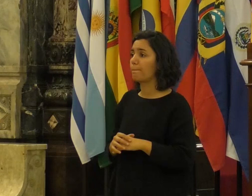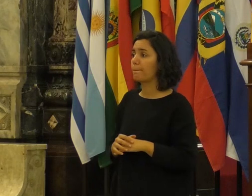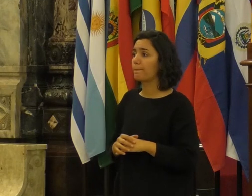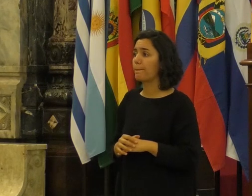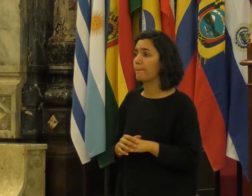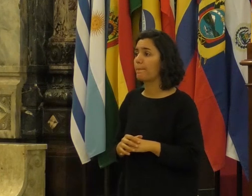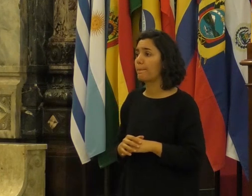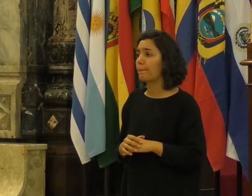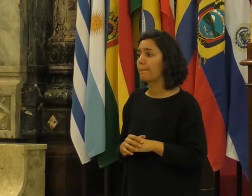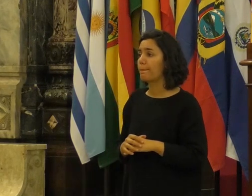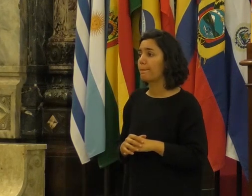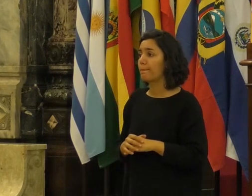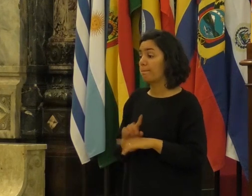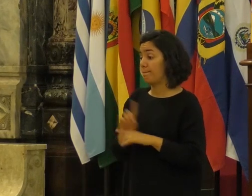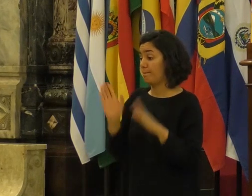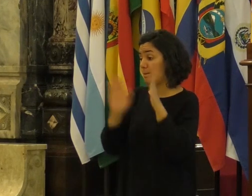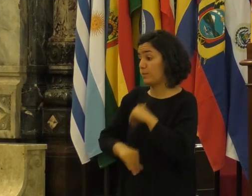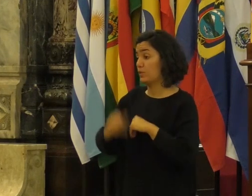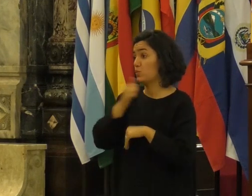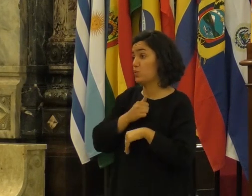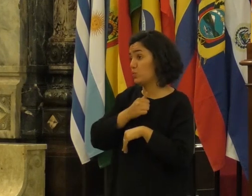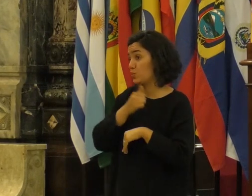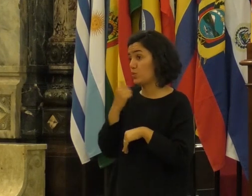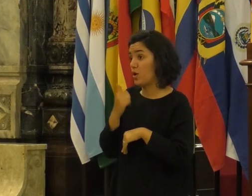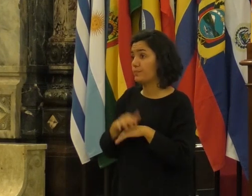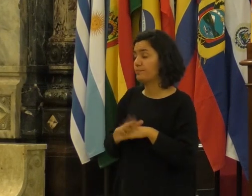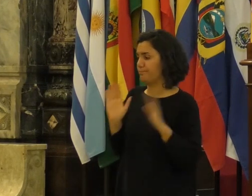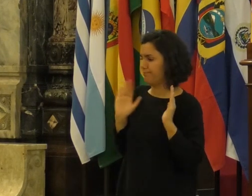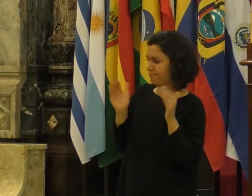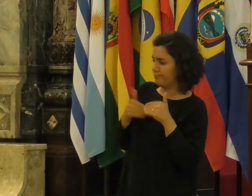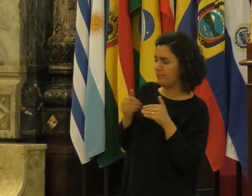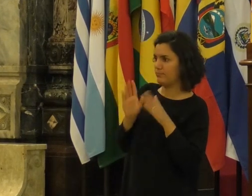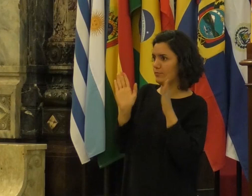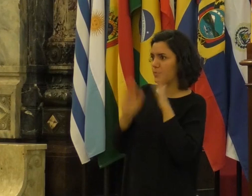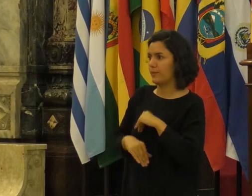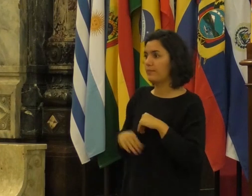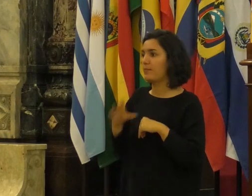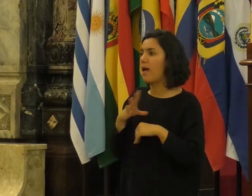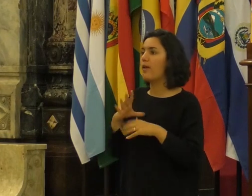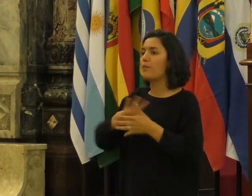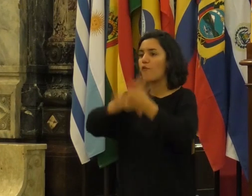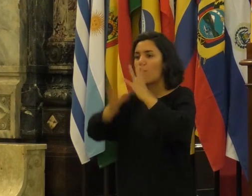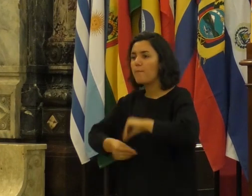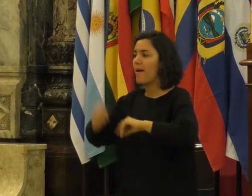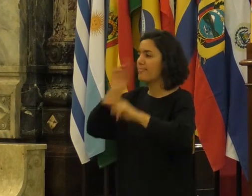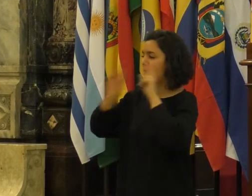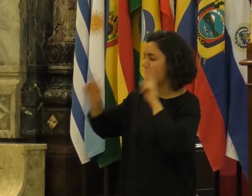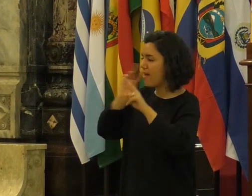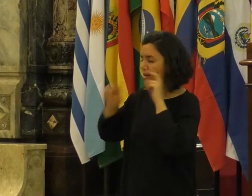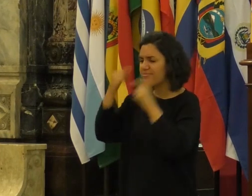no pueden resolverse ni cerrarse de ninguna perspectiva. Se dice que es multiparadigmática, que es